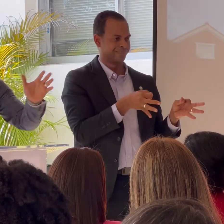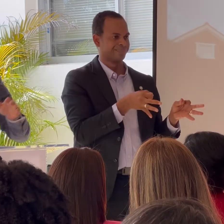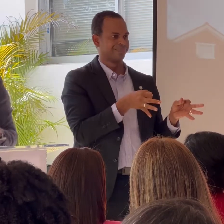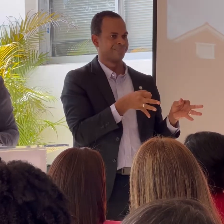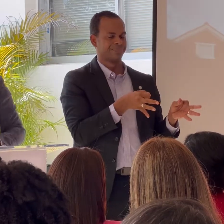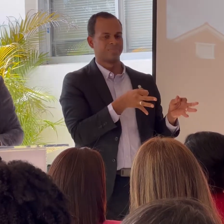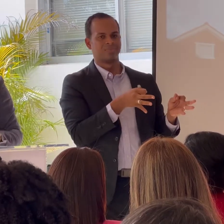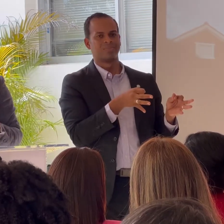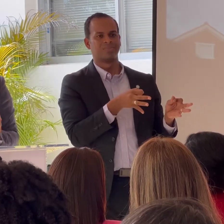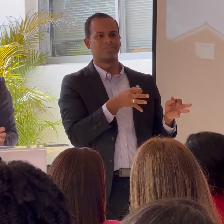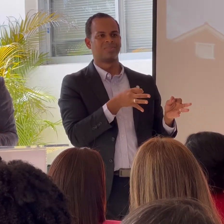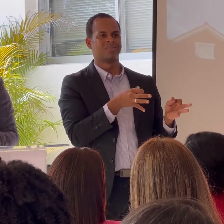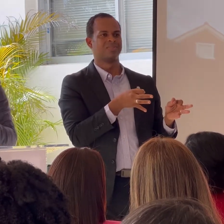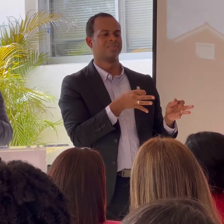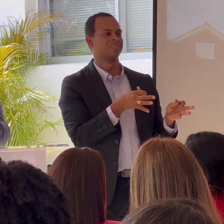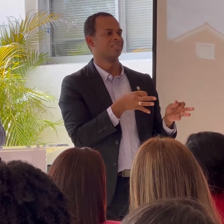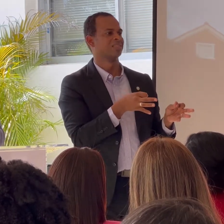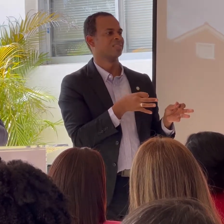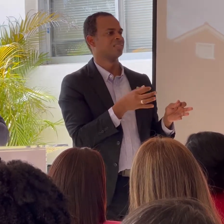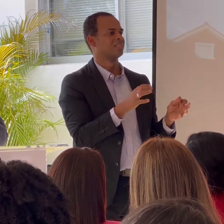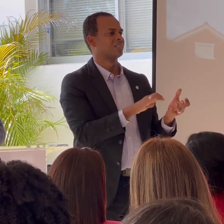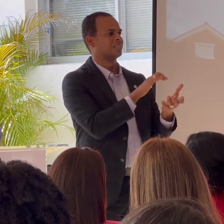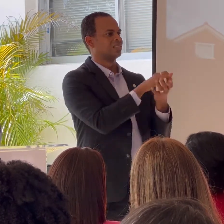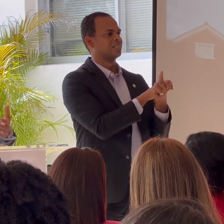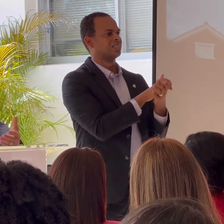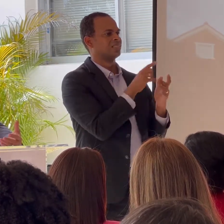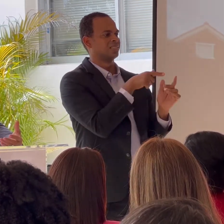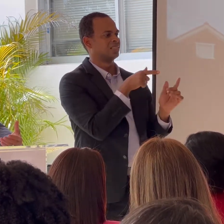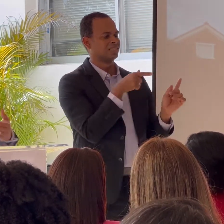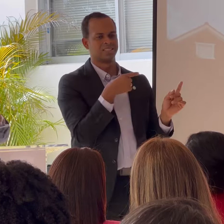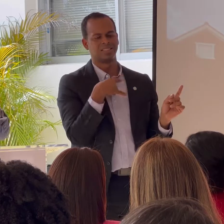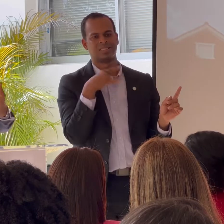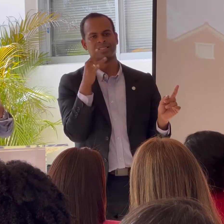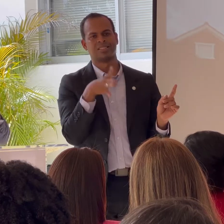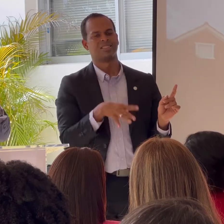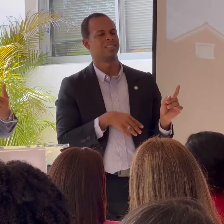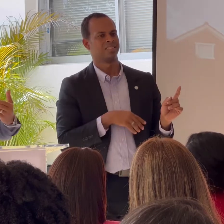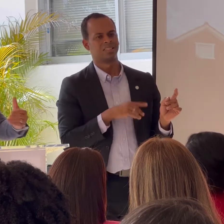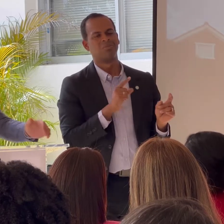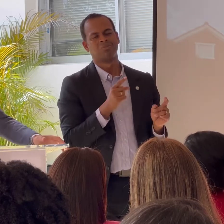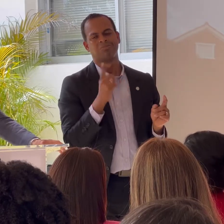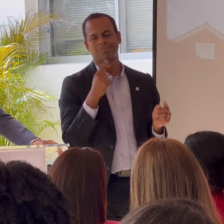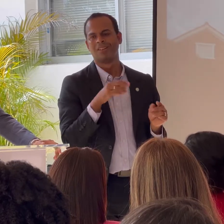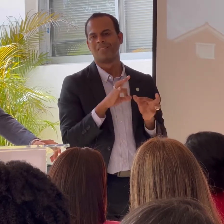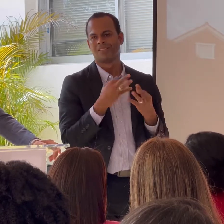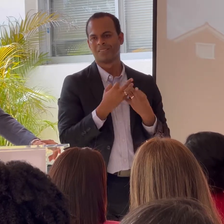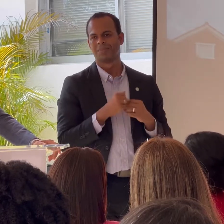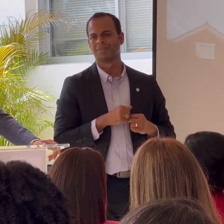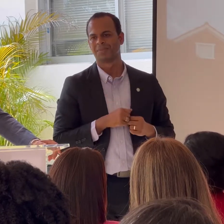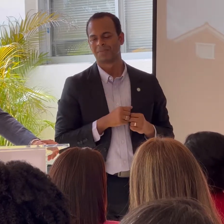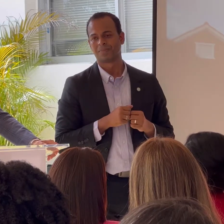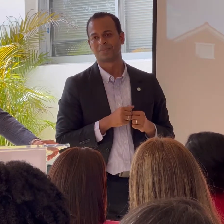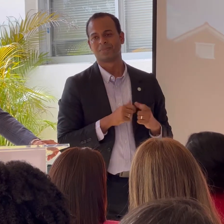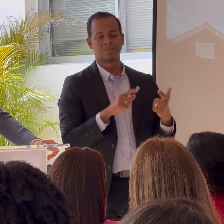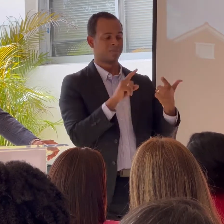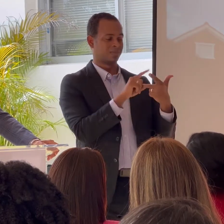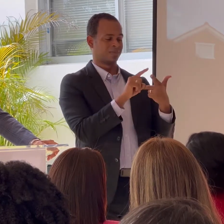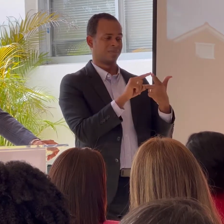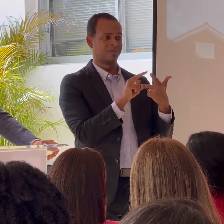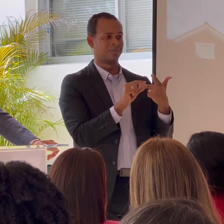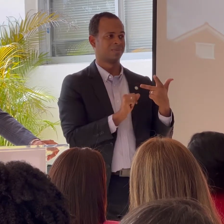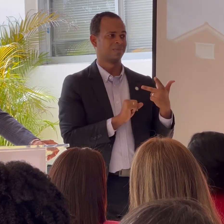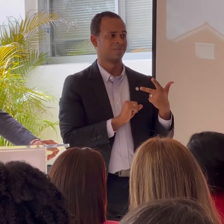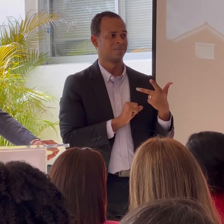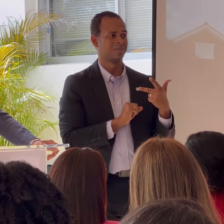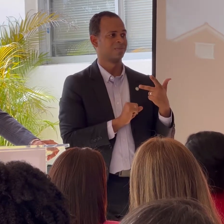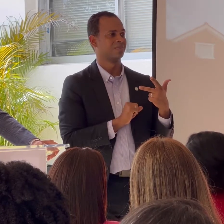de emparentarse con alguien que no es de su agrado. Un tema de familia. Hay otra canción